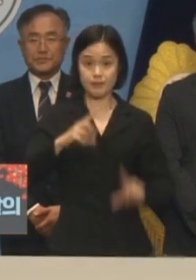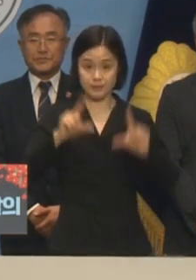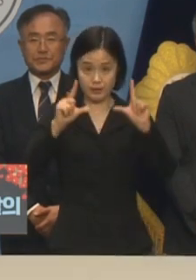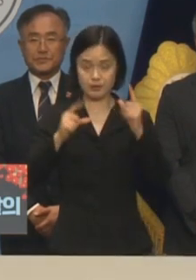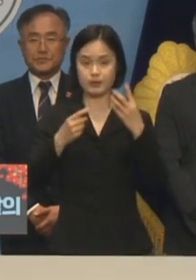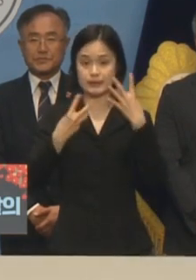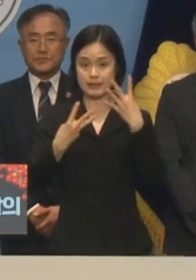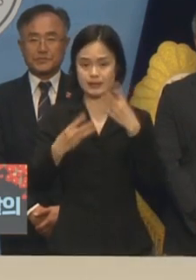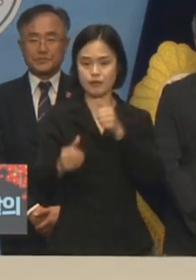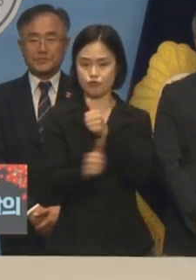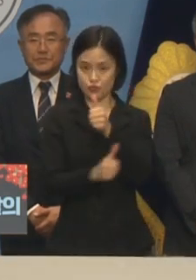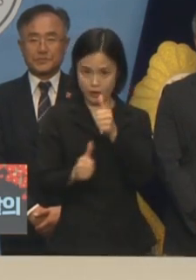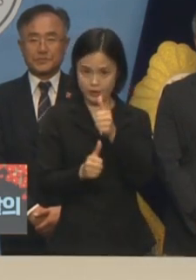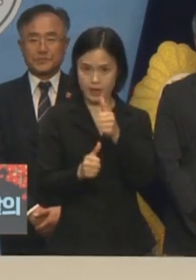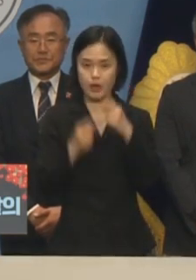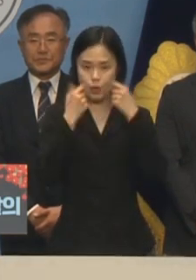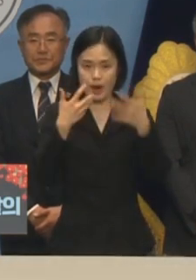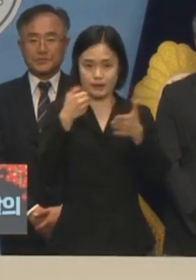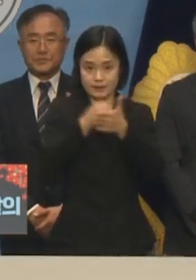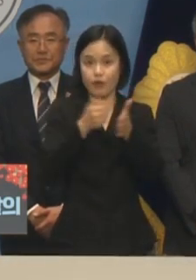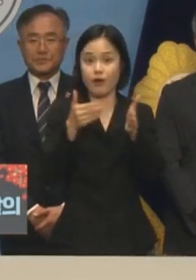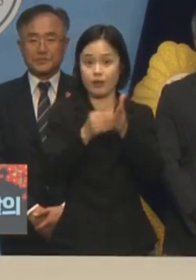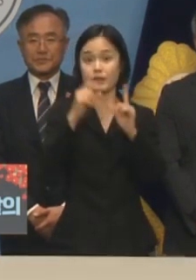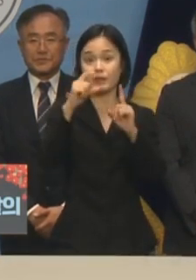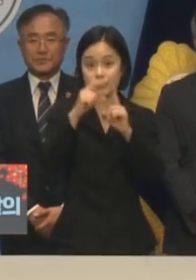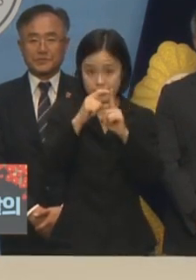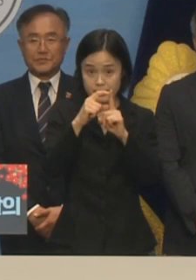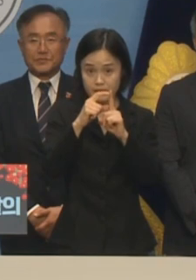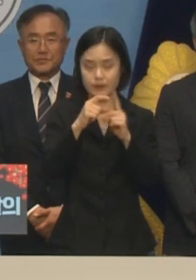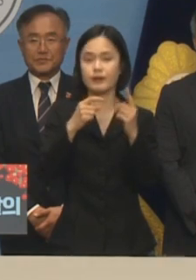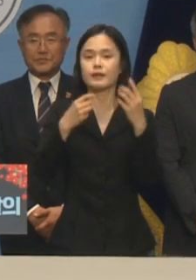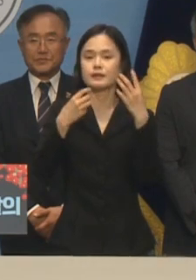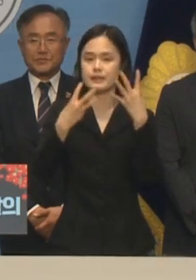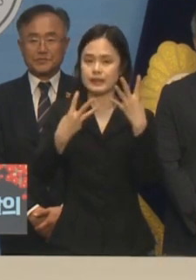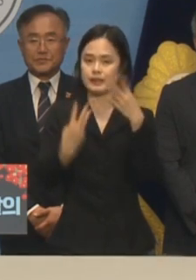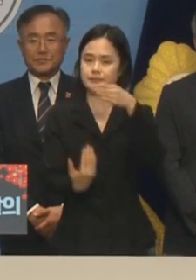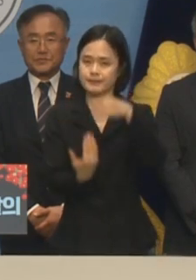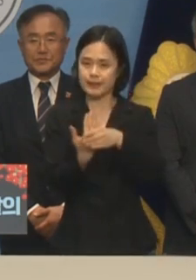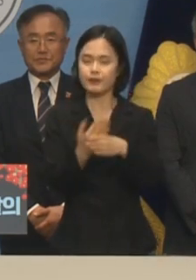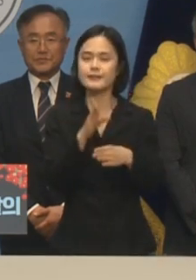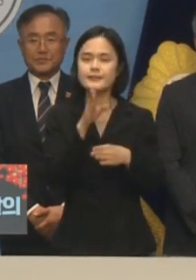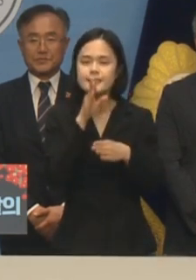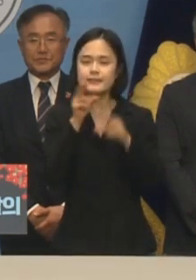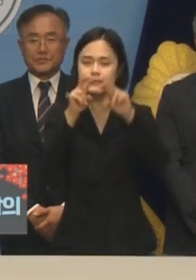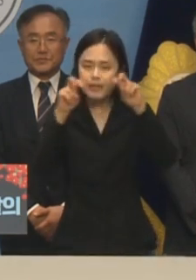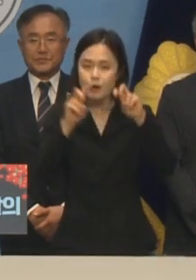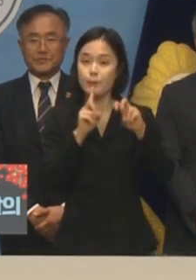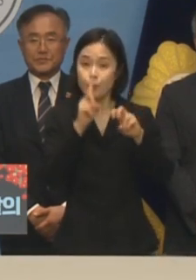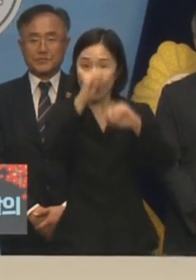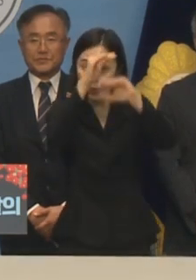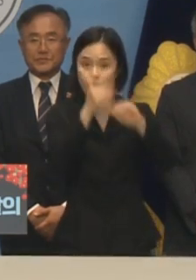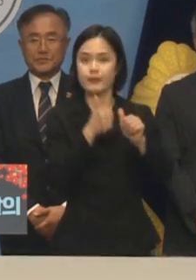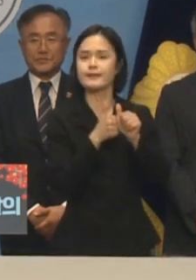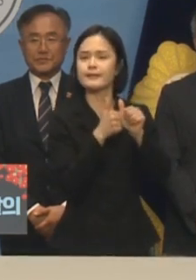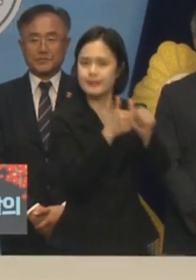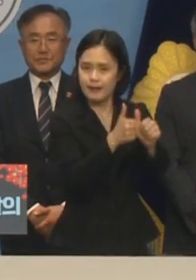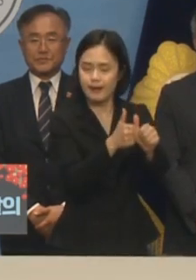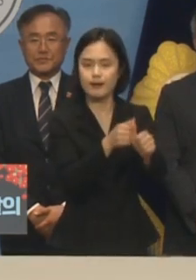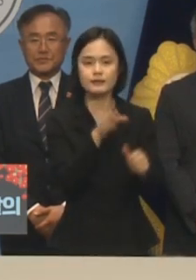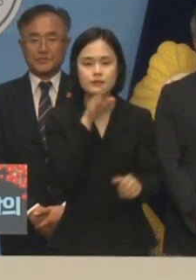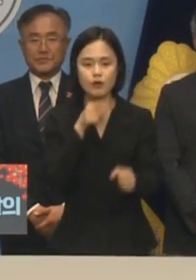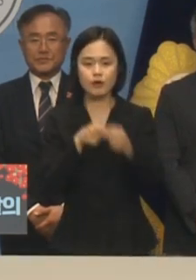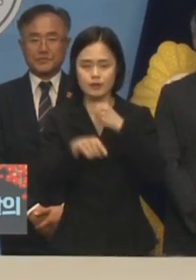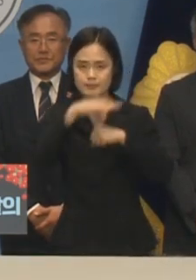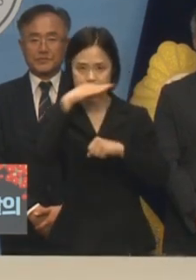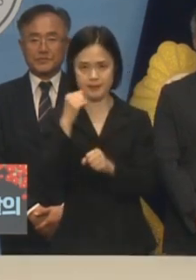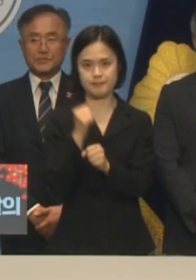확정한 제주 4.3 사건 진상보고서에 근거하여 4.3의 정의를 올바르게 바로잡고 제대로